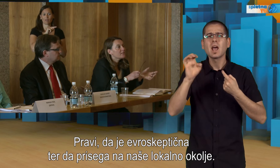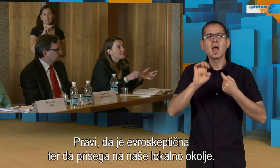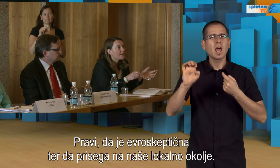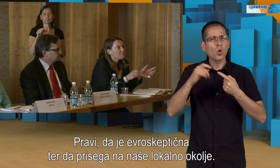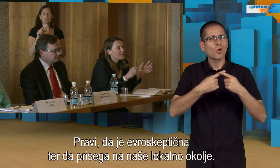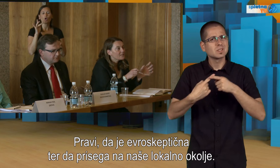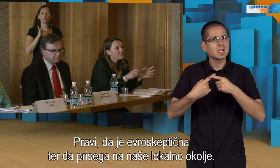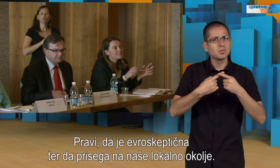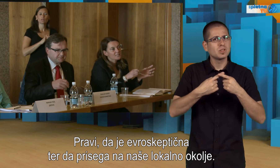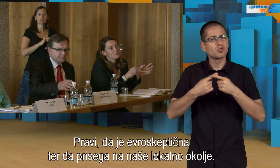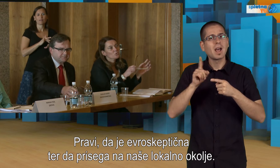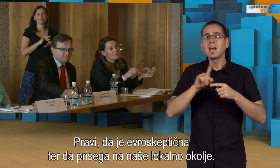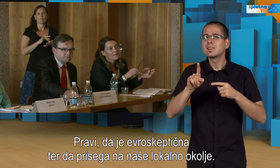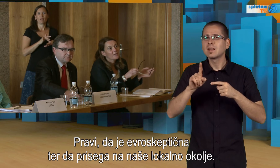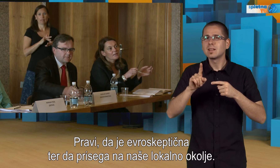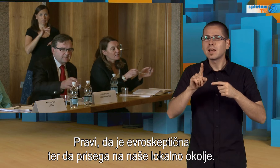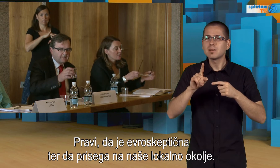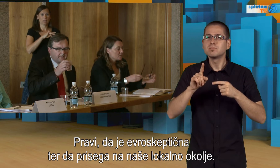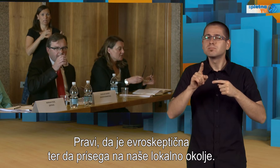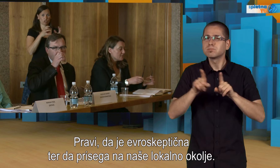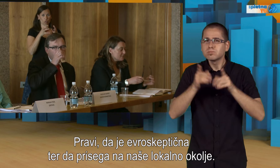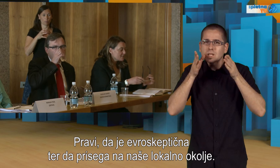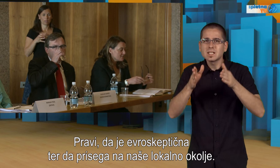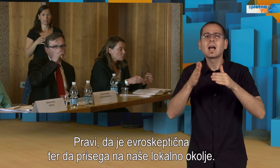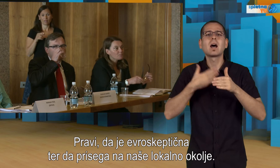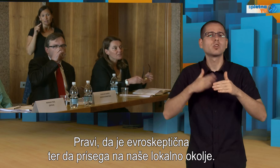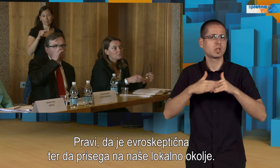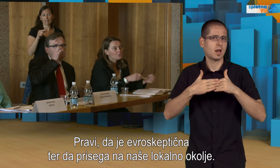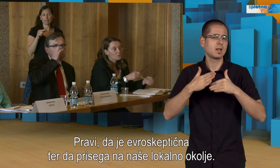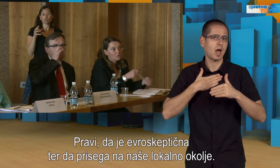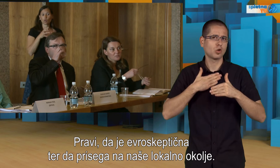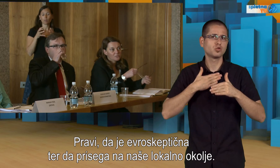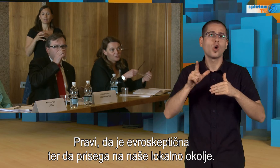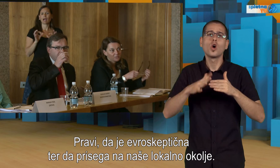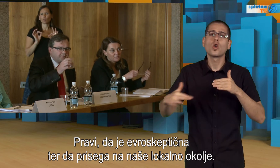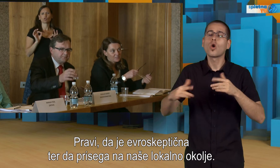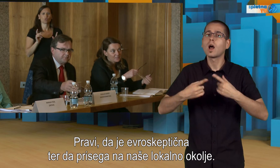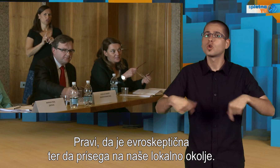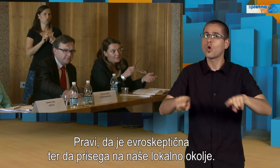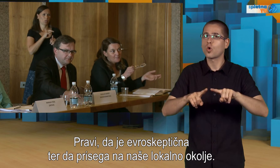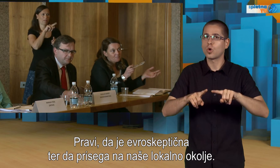Pravi, da je evroskeptična ter da prisega na naše lokalno okolje.